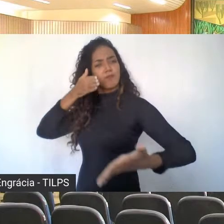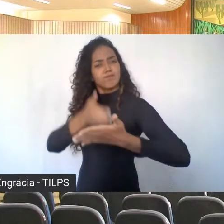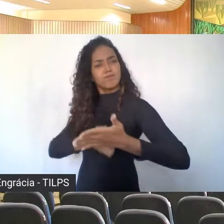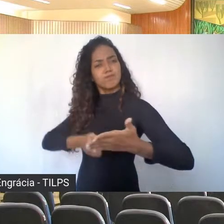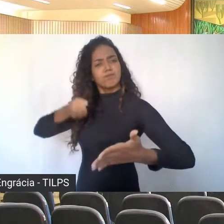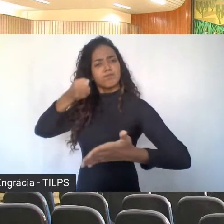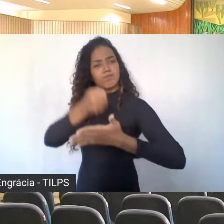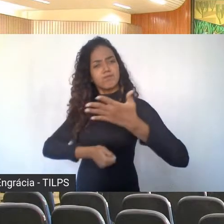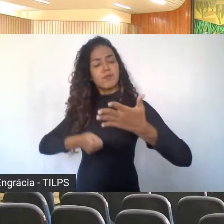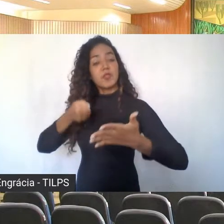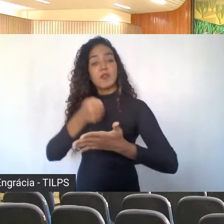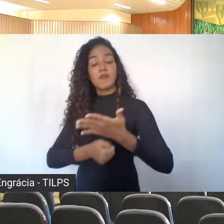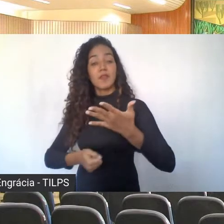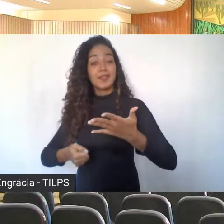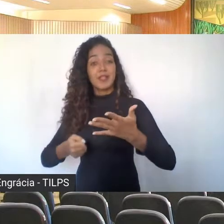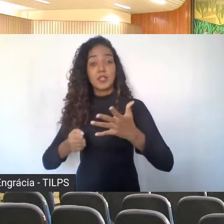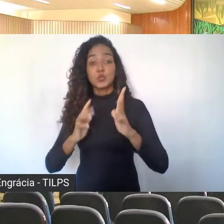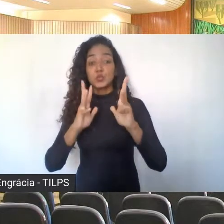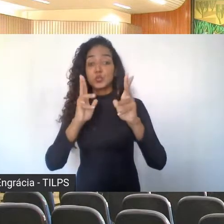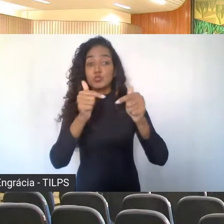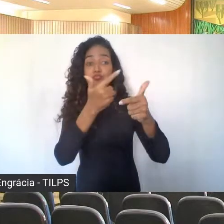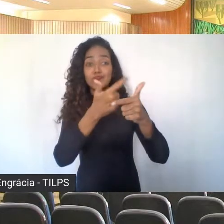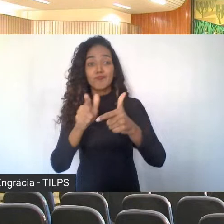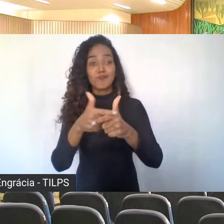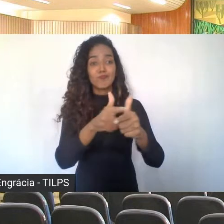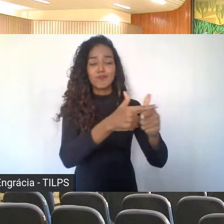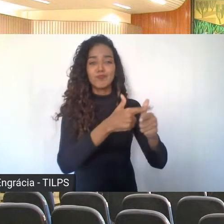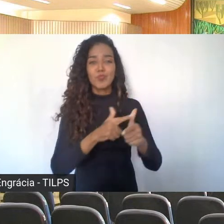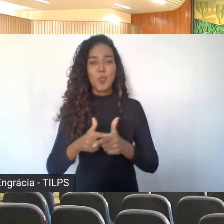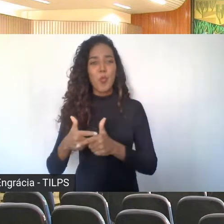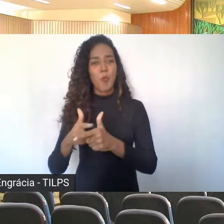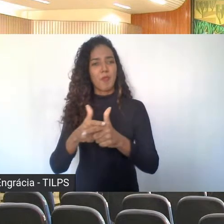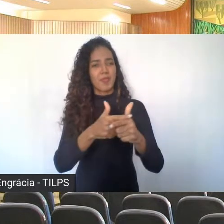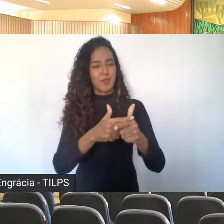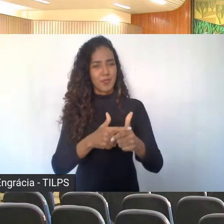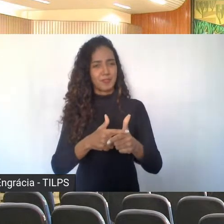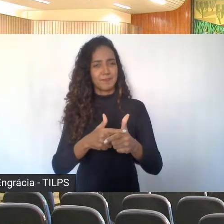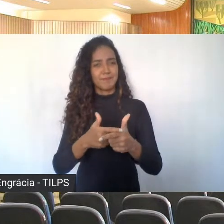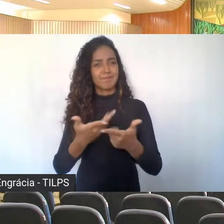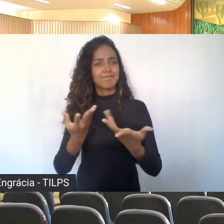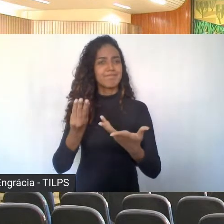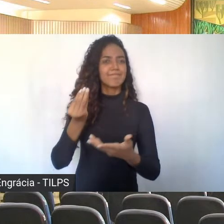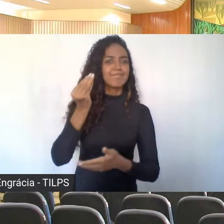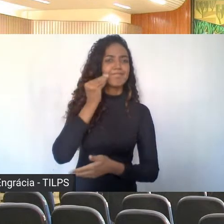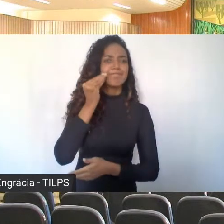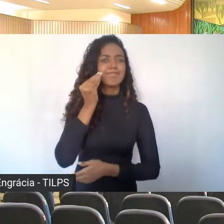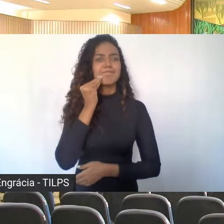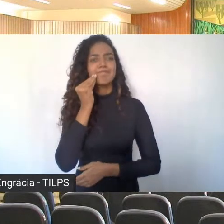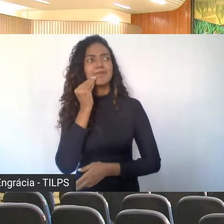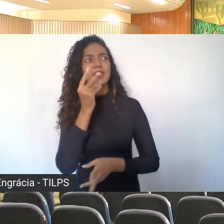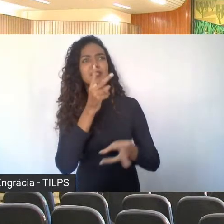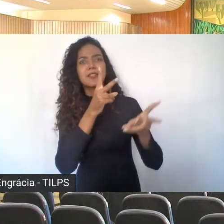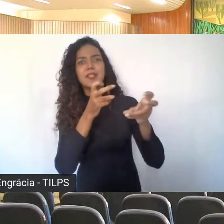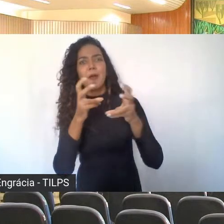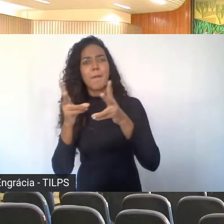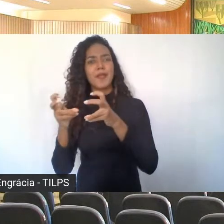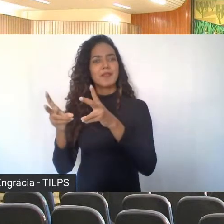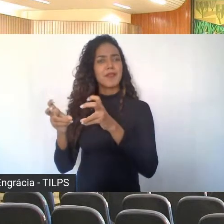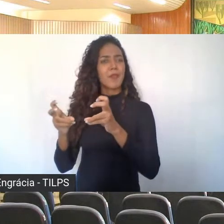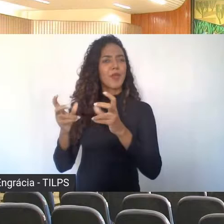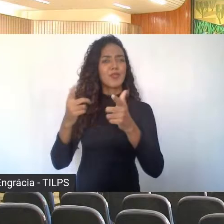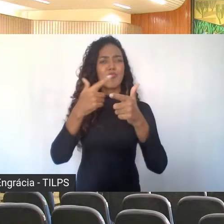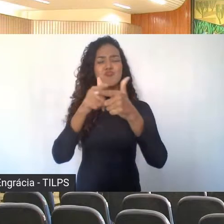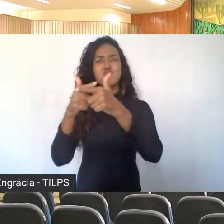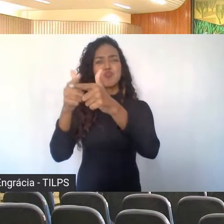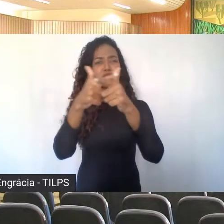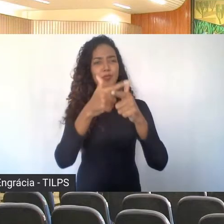natureza que está sendo arquitetada, planejada, organizada